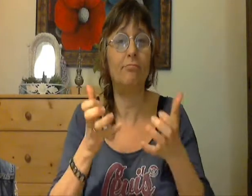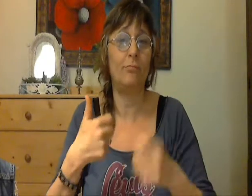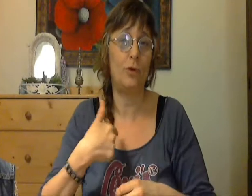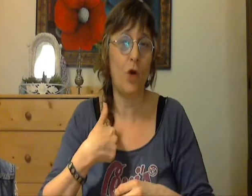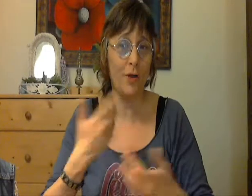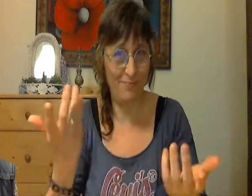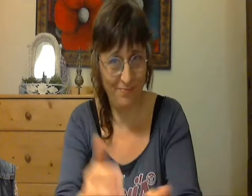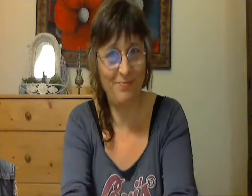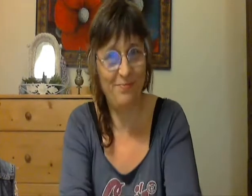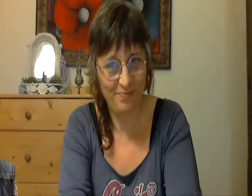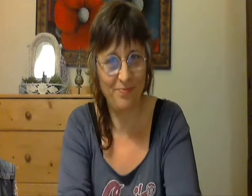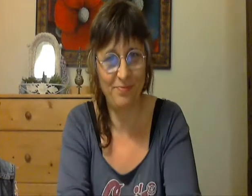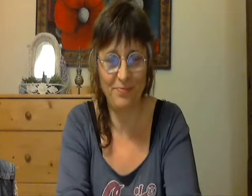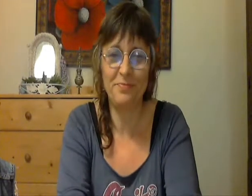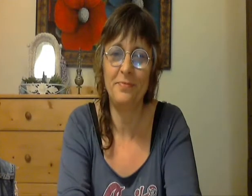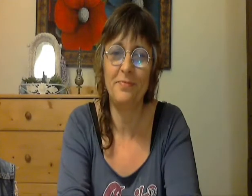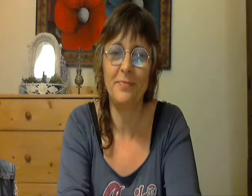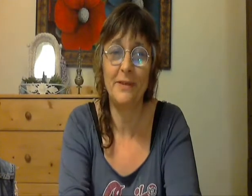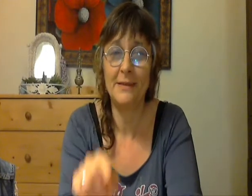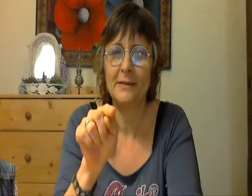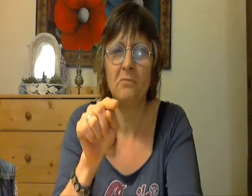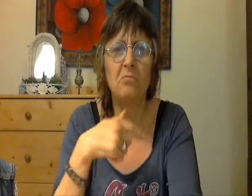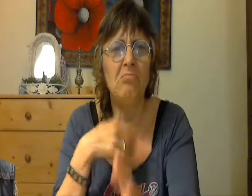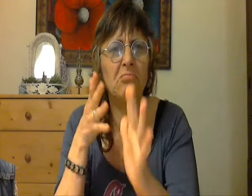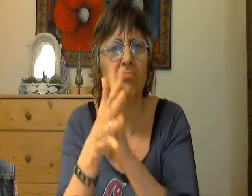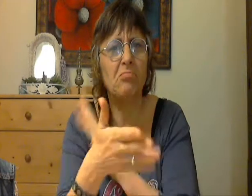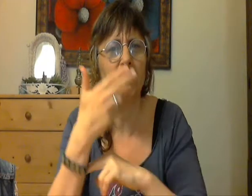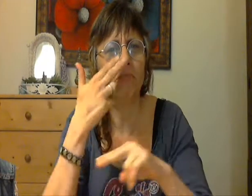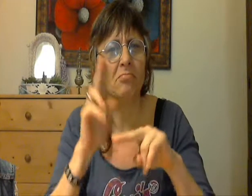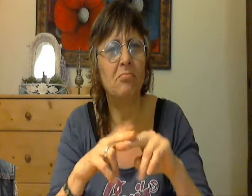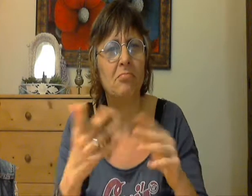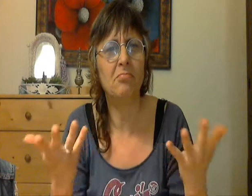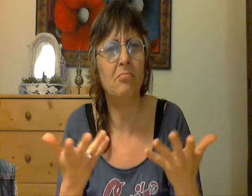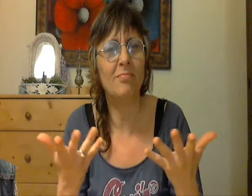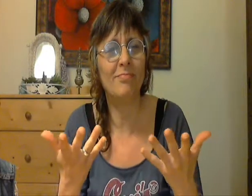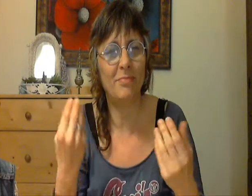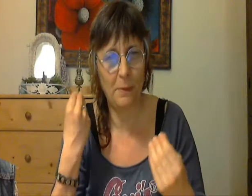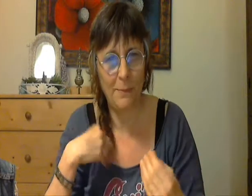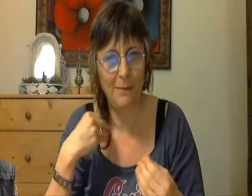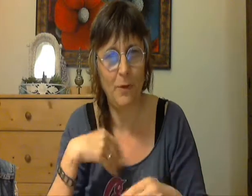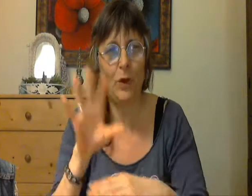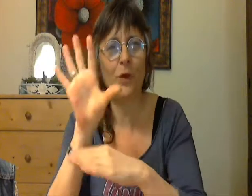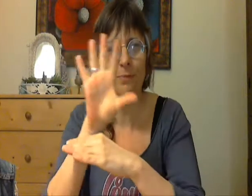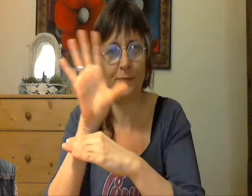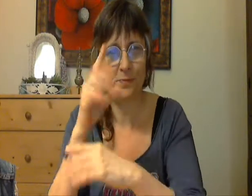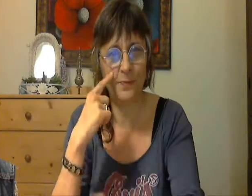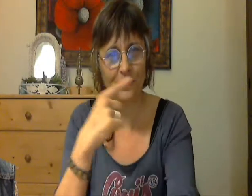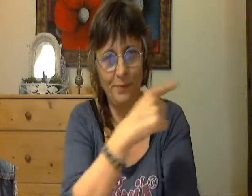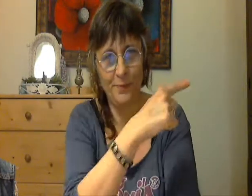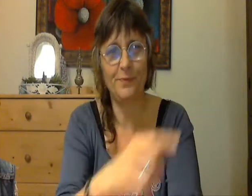noche. Y nos vamos adelante hasta ahí, hasta Sevilla. Ojo de España, ya está confirmada también la alineación del Getafe. Sí, no hay novedades, de la intención del